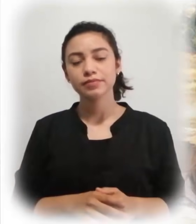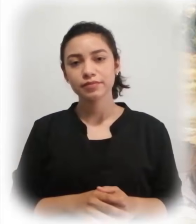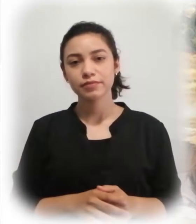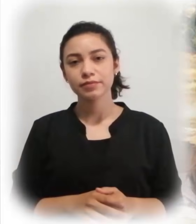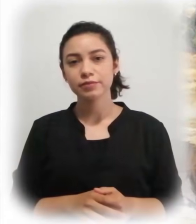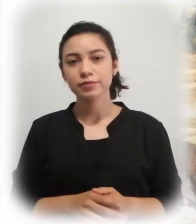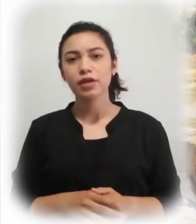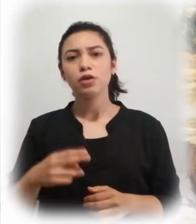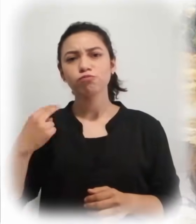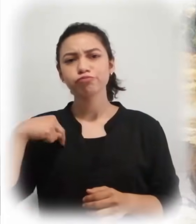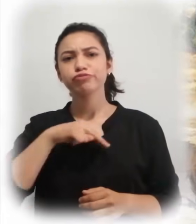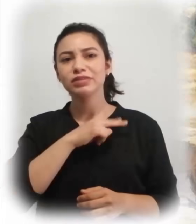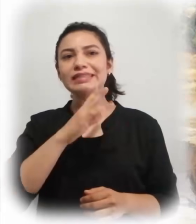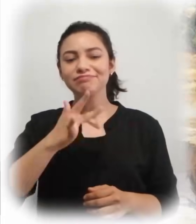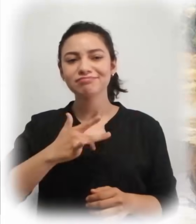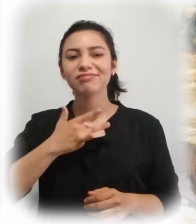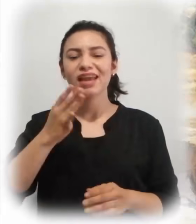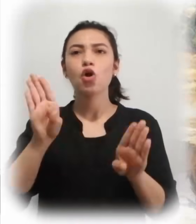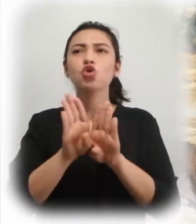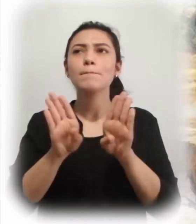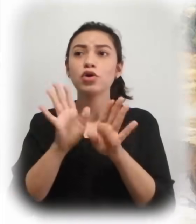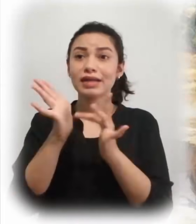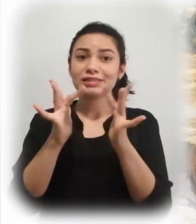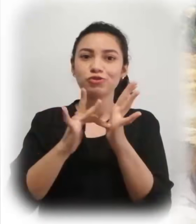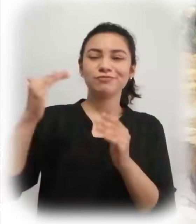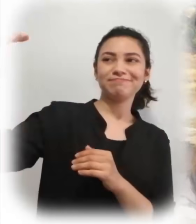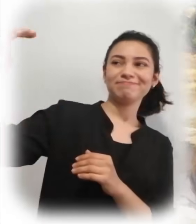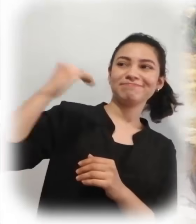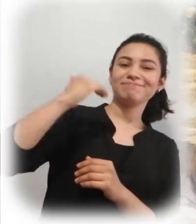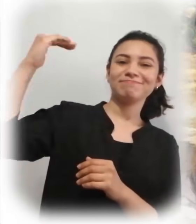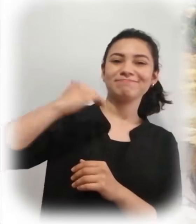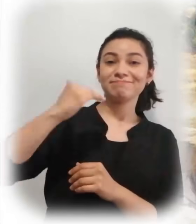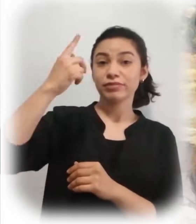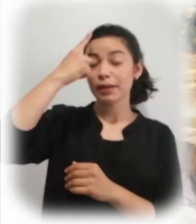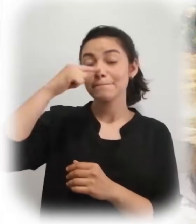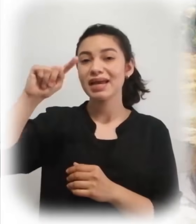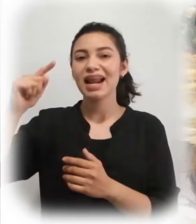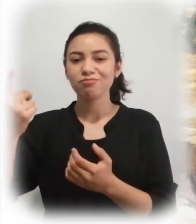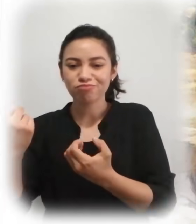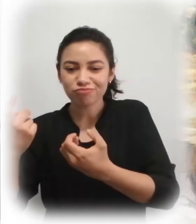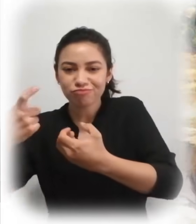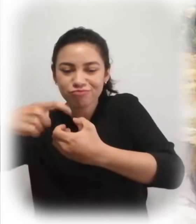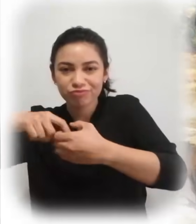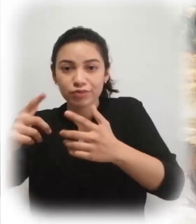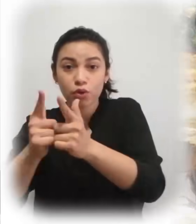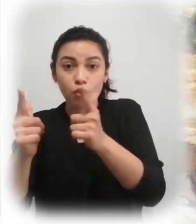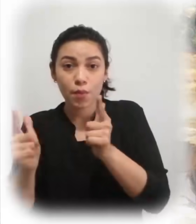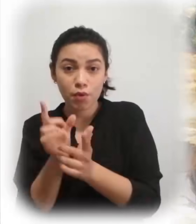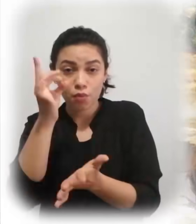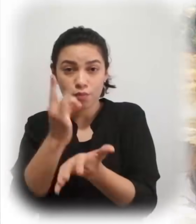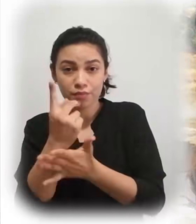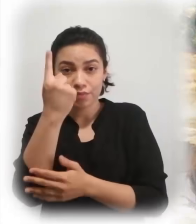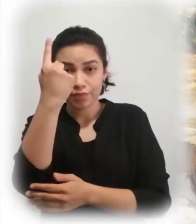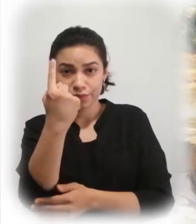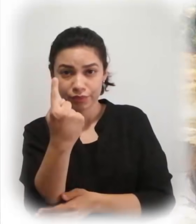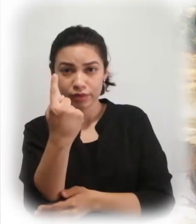Sentiremos sus silbos amorosos que nos llaman a formar un solo redil. No